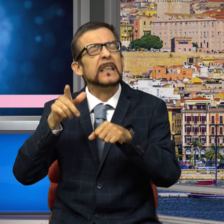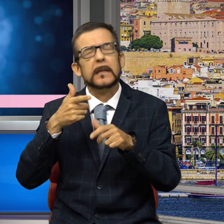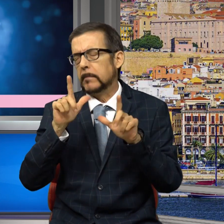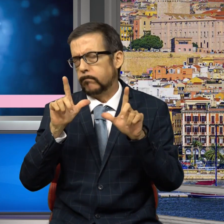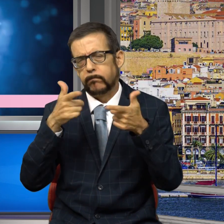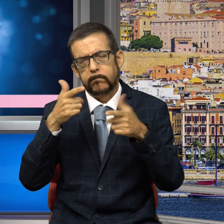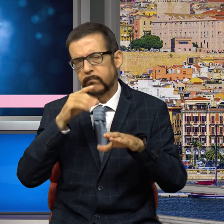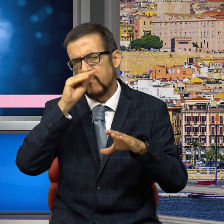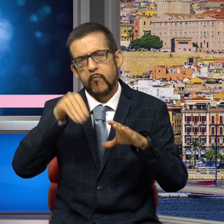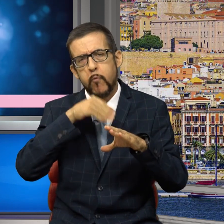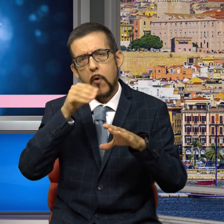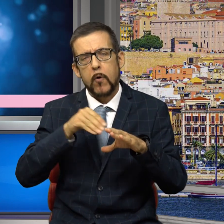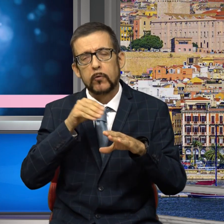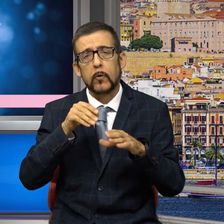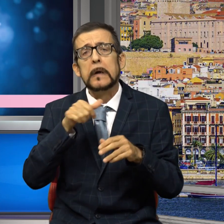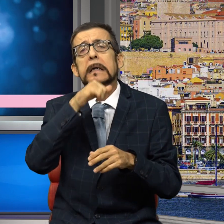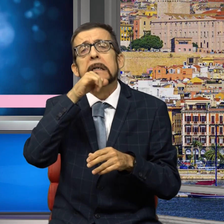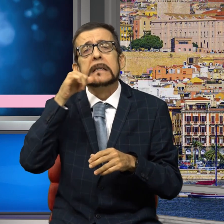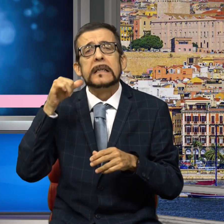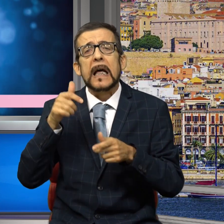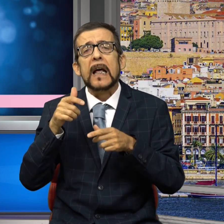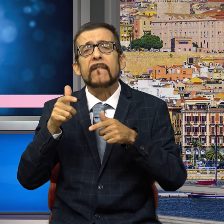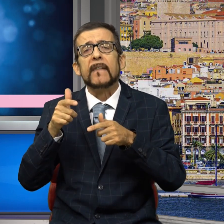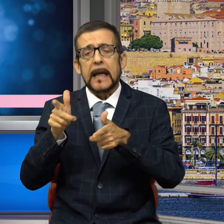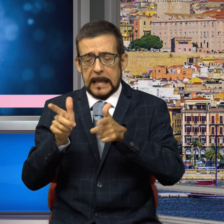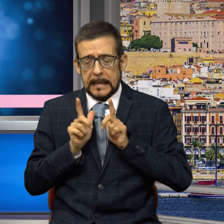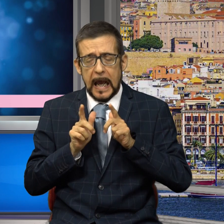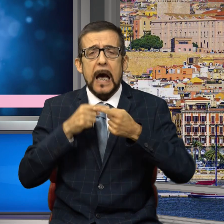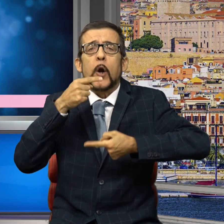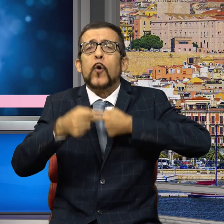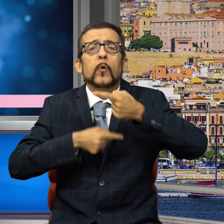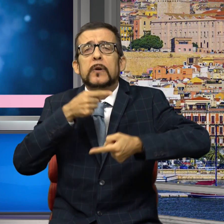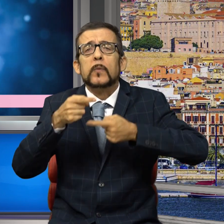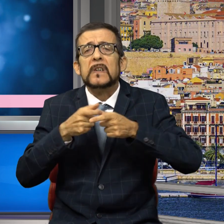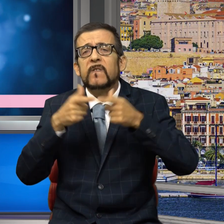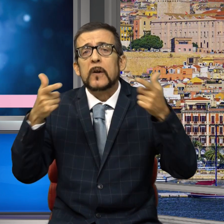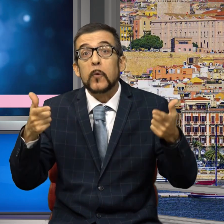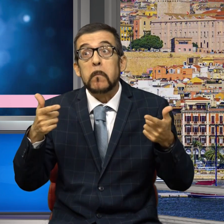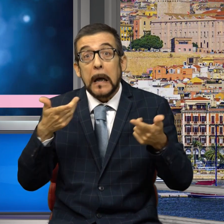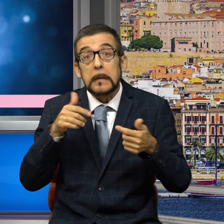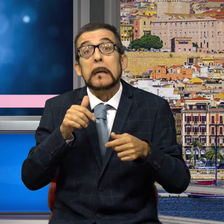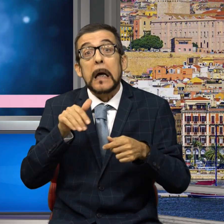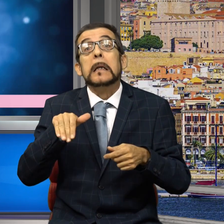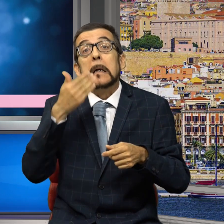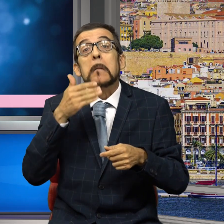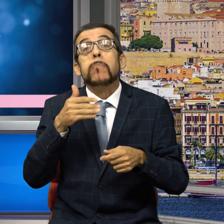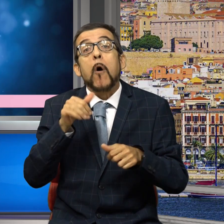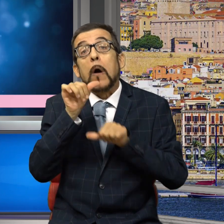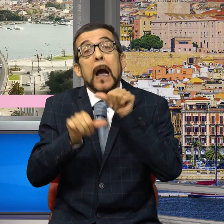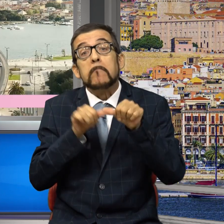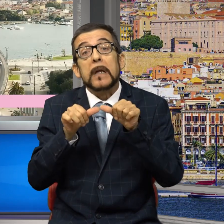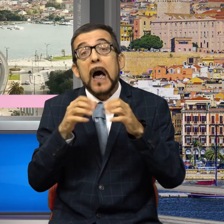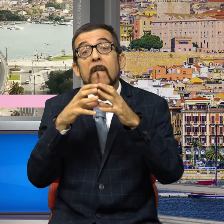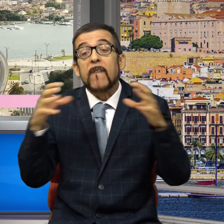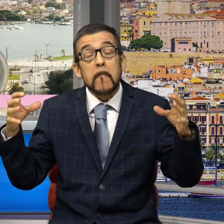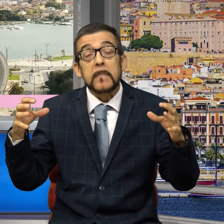che servono a dare continuità allo sviluppo, altrimenti a breve la tendenza potrebbe cambiare, rischiando di lasciare famiglie e imprese senza